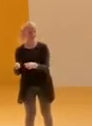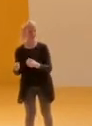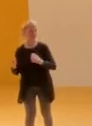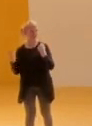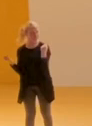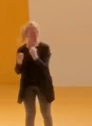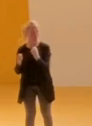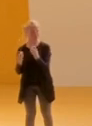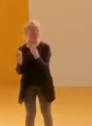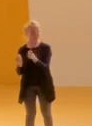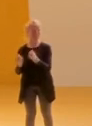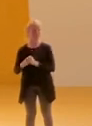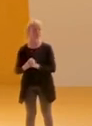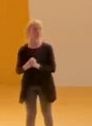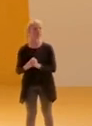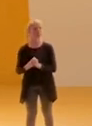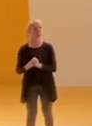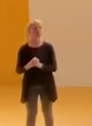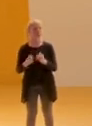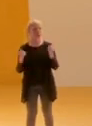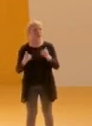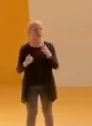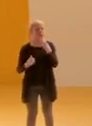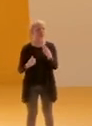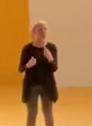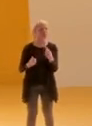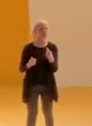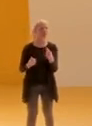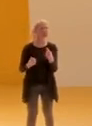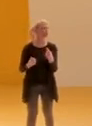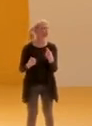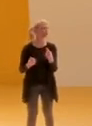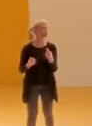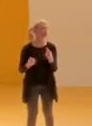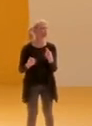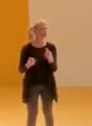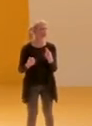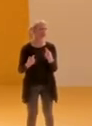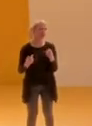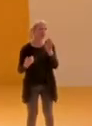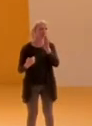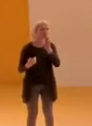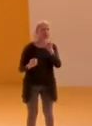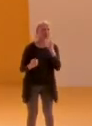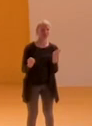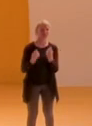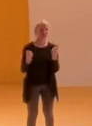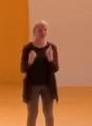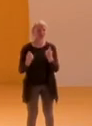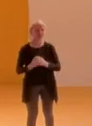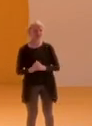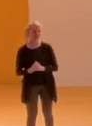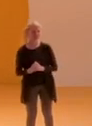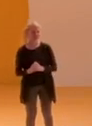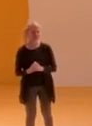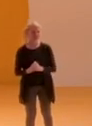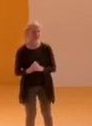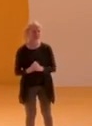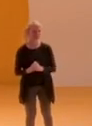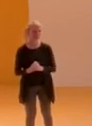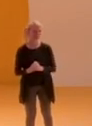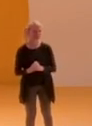walutę mocniejszą można więc powiedzieć że mamy do czynienia z sytuacją absolutnie analogiczną notabene